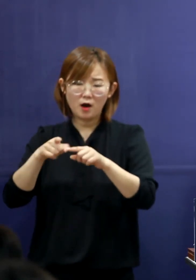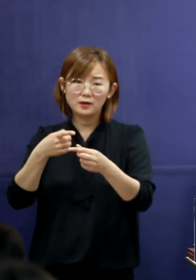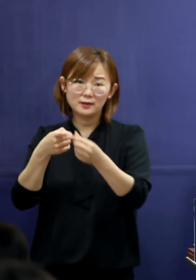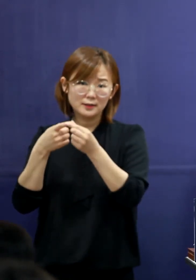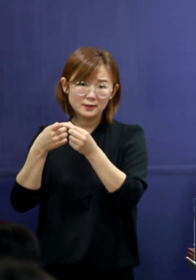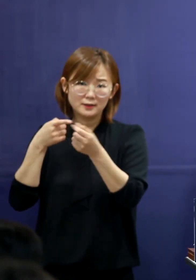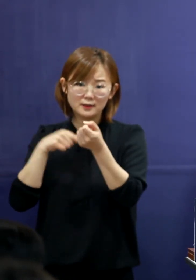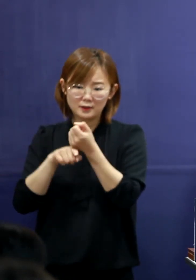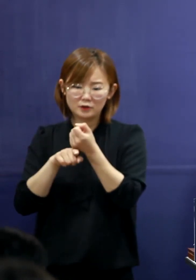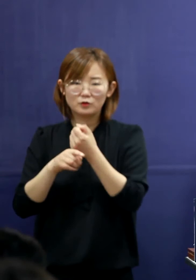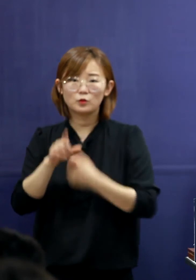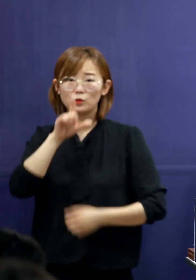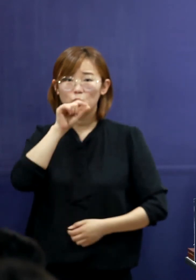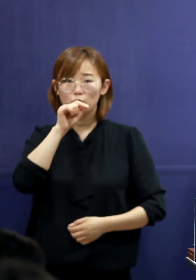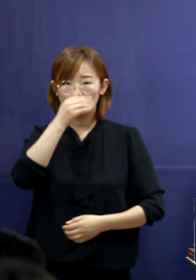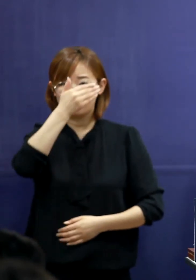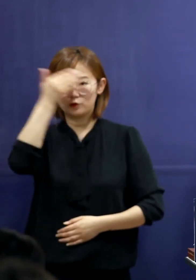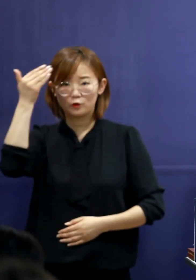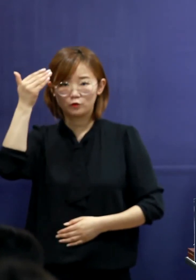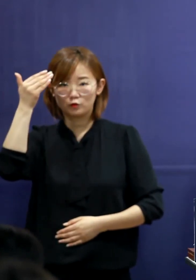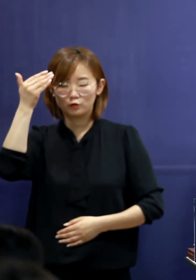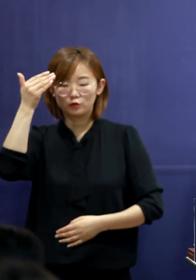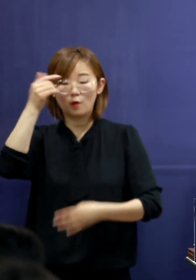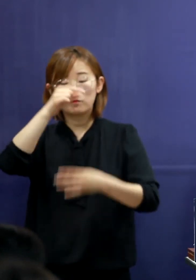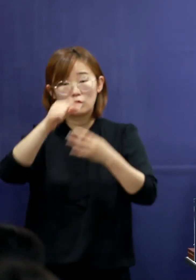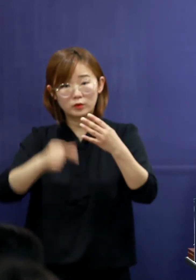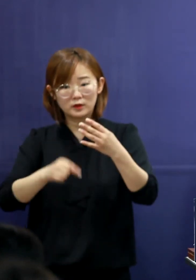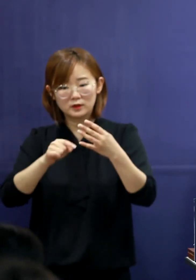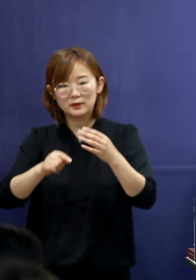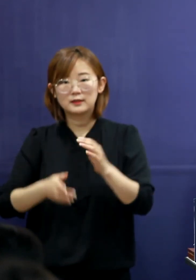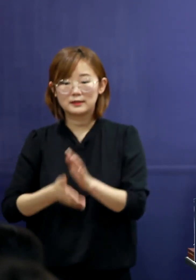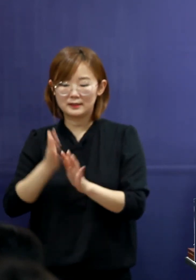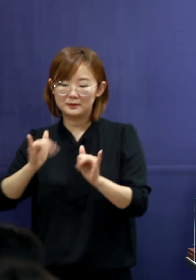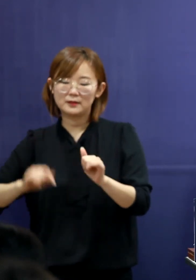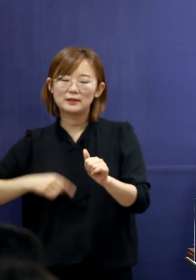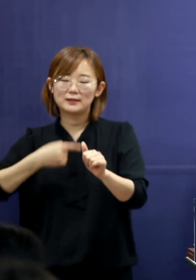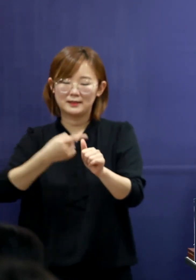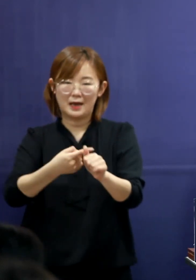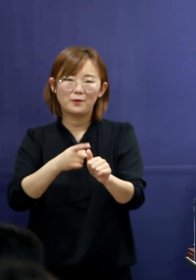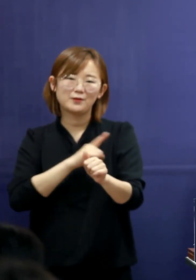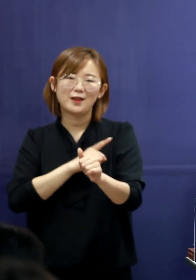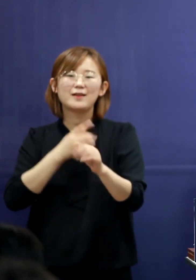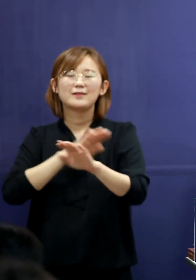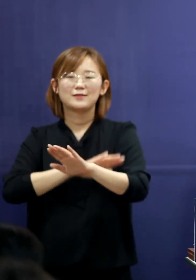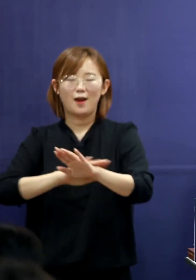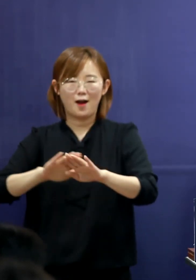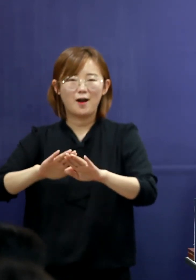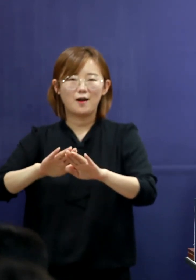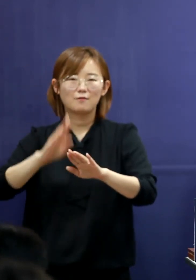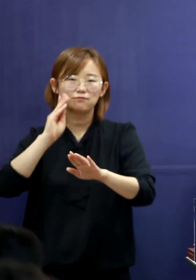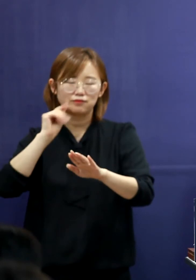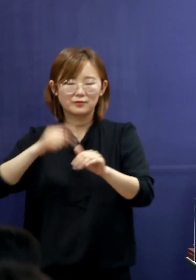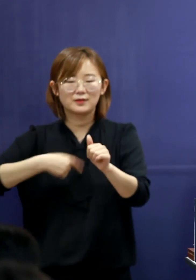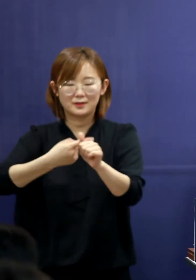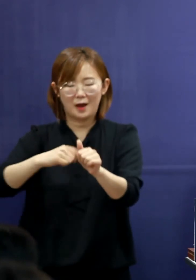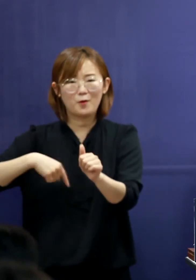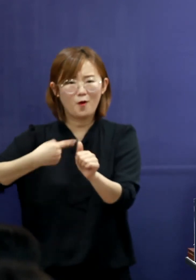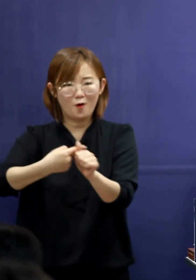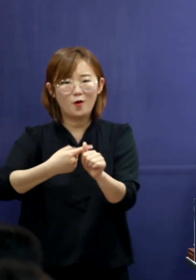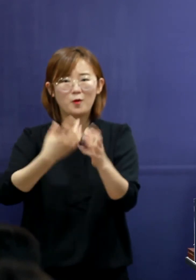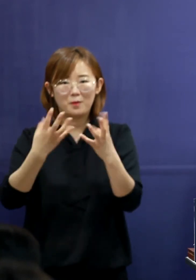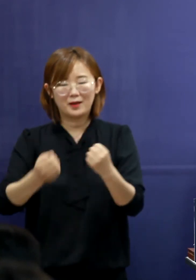청춘조촌 프로젝트가 주민 참여가 가장 잘 돼 있다 해서 1위로 평가를 받은 겁니다. 다른 어떤 사례에